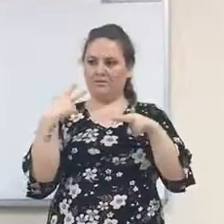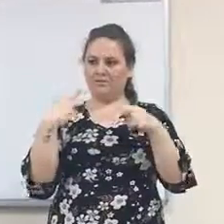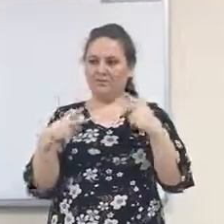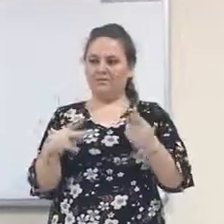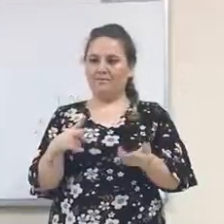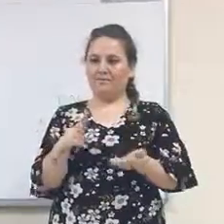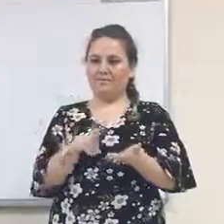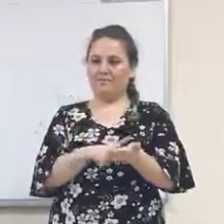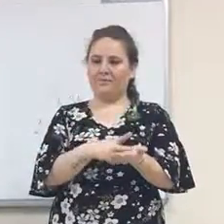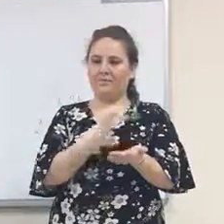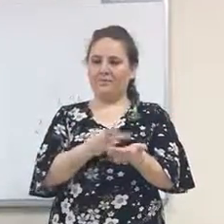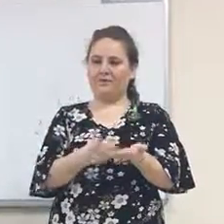lokanta,